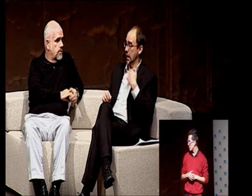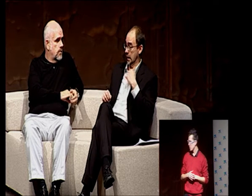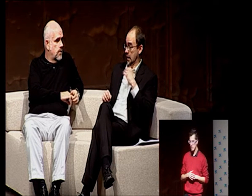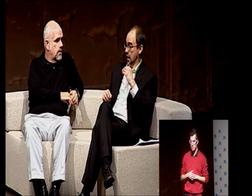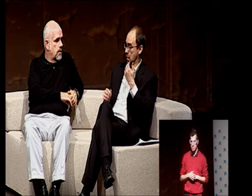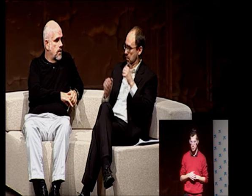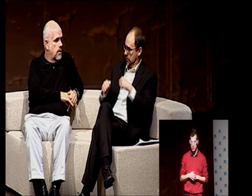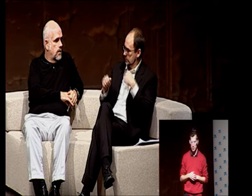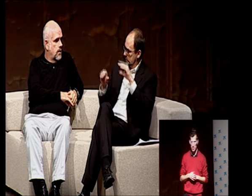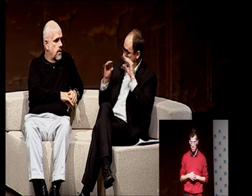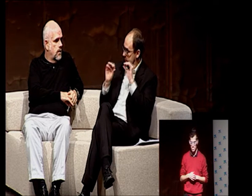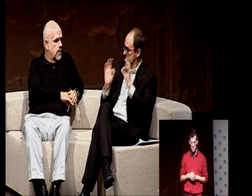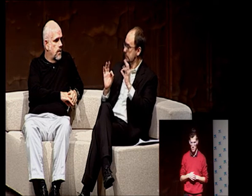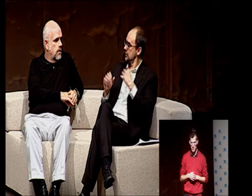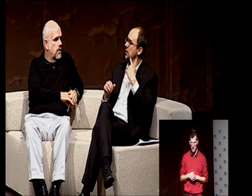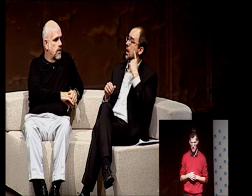opináis al